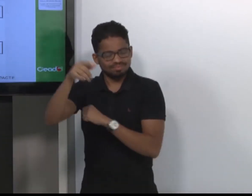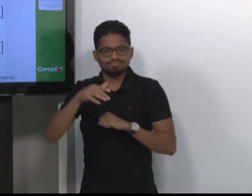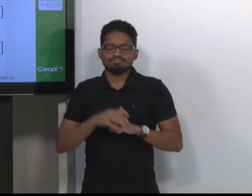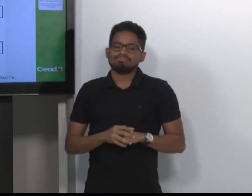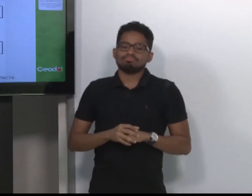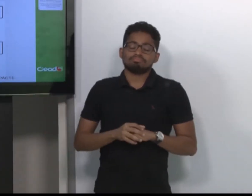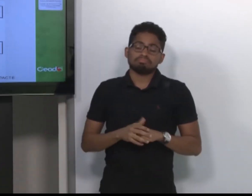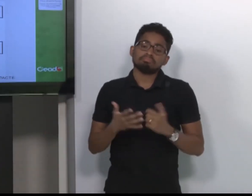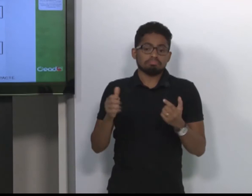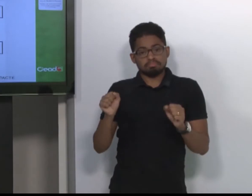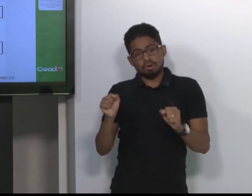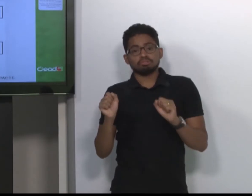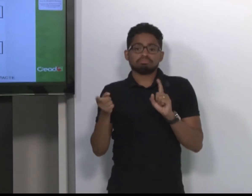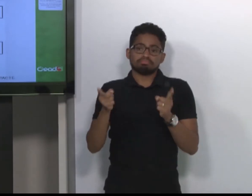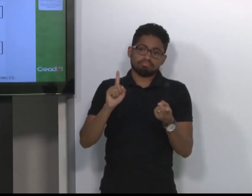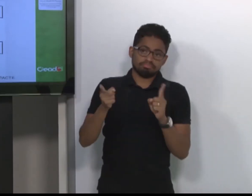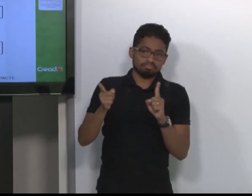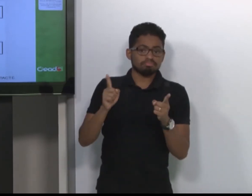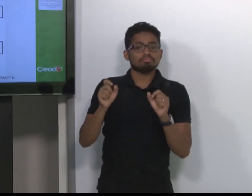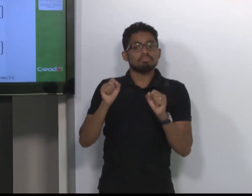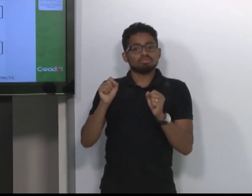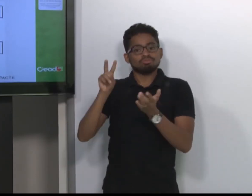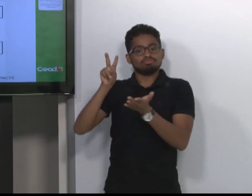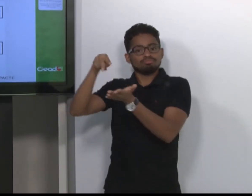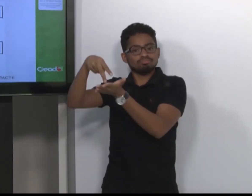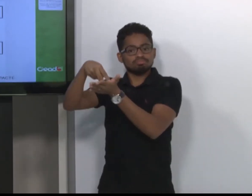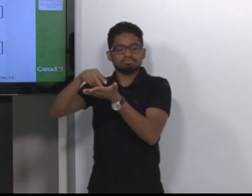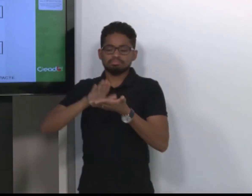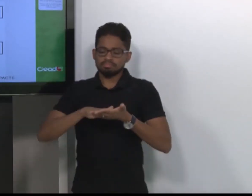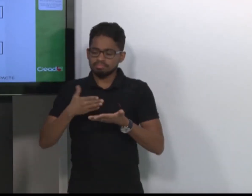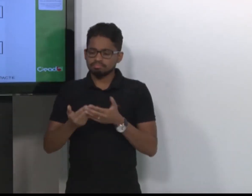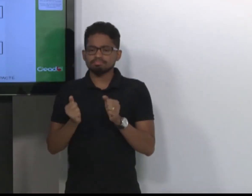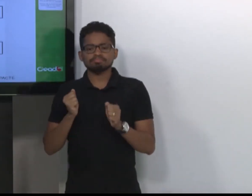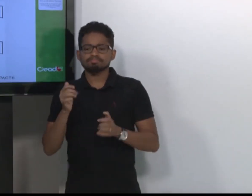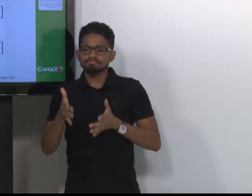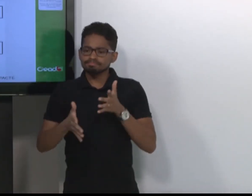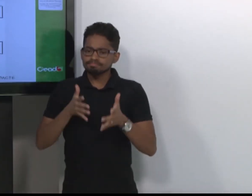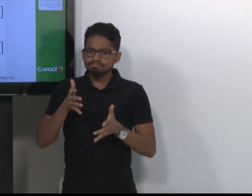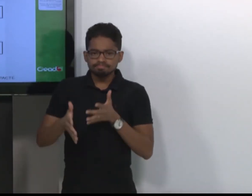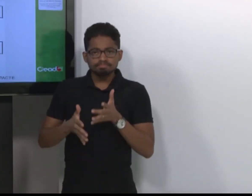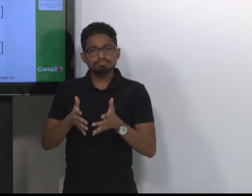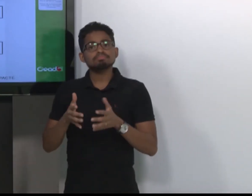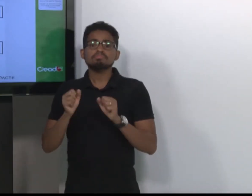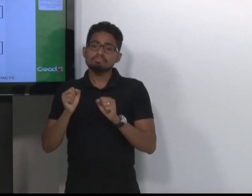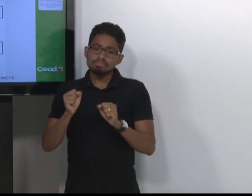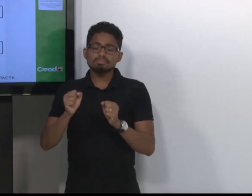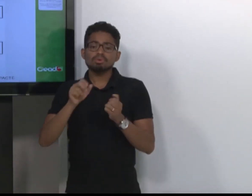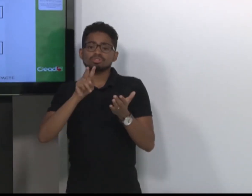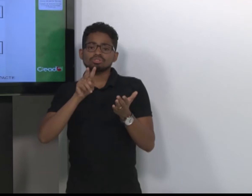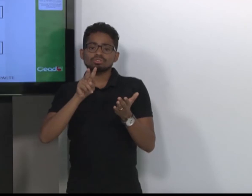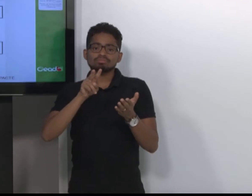Então, ali o tradutor irá atuar de uma forma, ele pode atuar em pé, sentado,